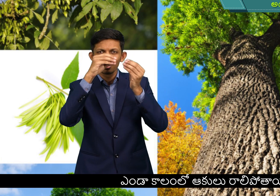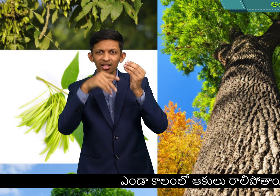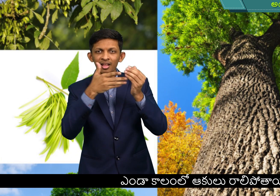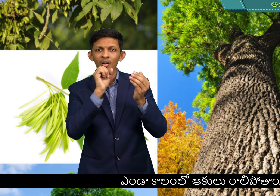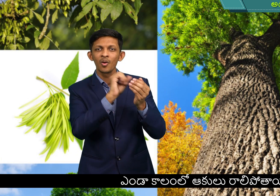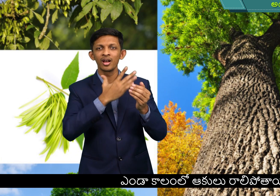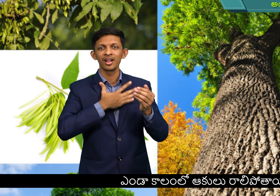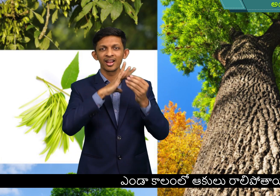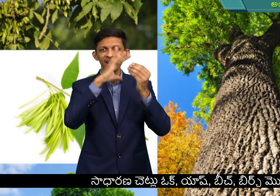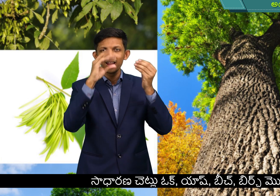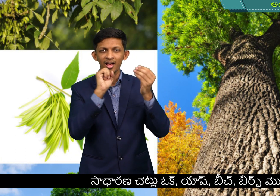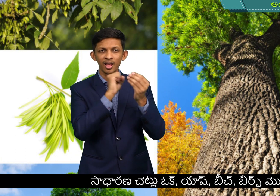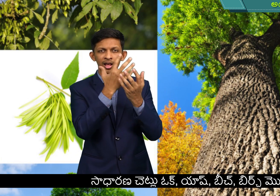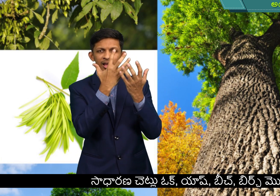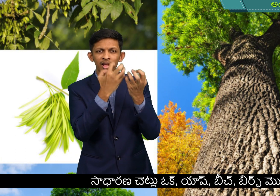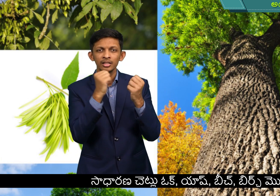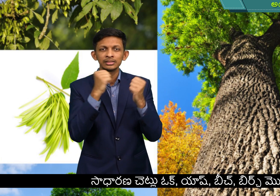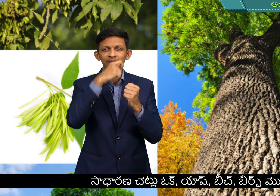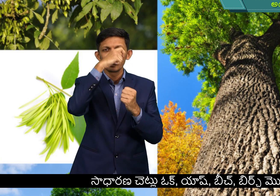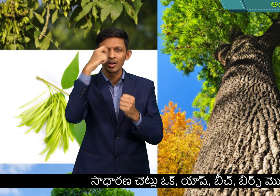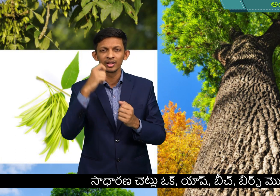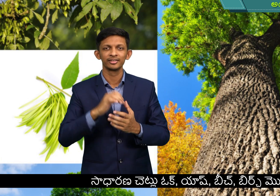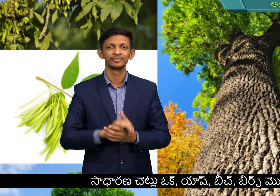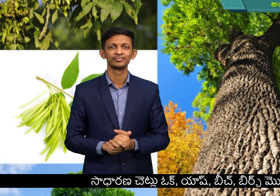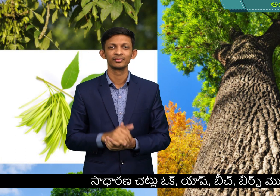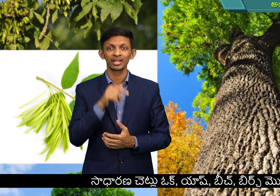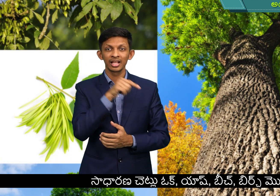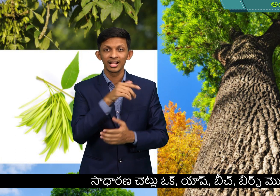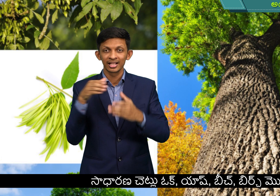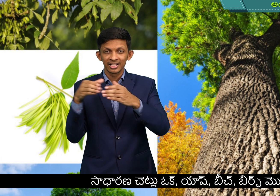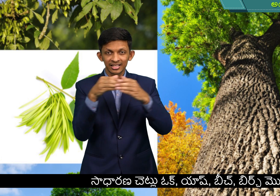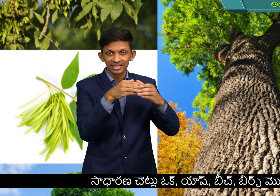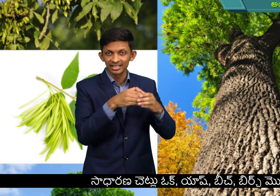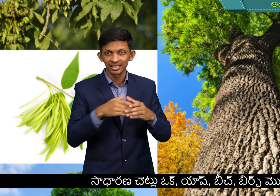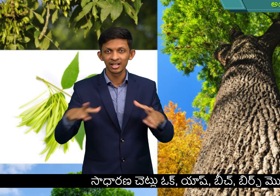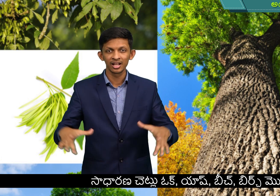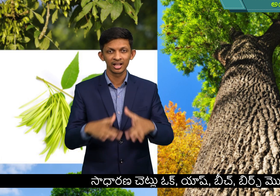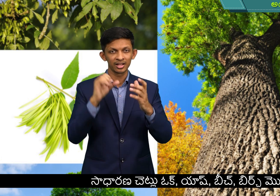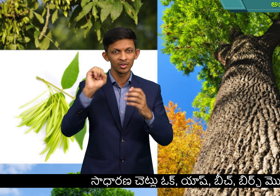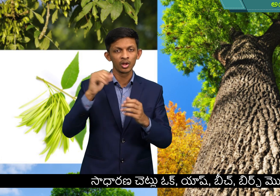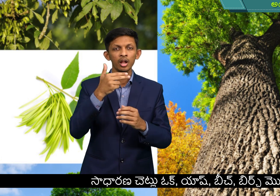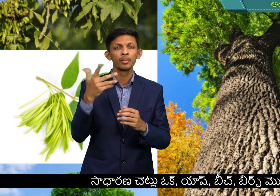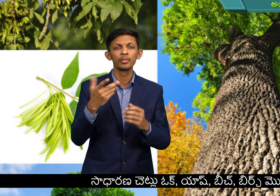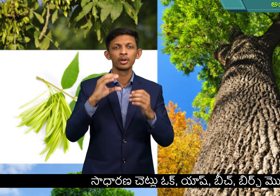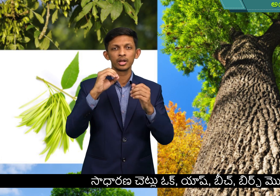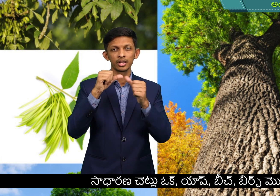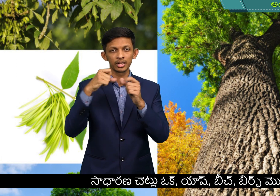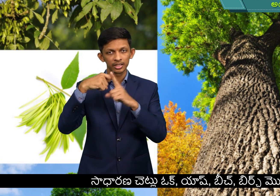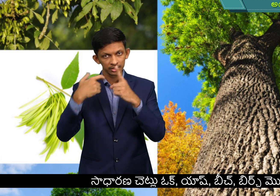ఎండాకాలంలో ఆకులు రాలిపోతాయి. సాధారణ చెట్లు ఓక్, యాష్, బీచ్, బిర్చ్